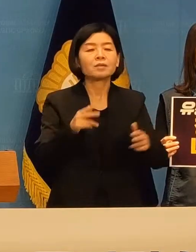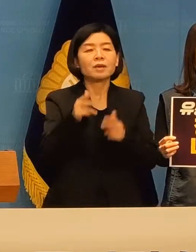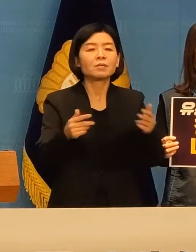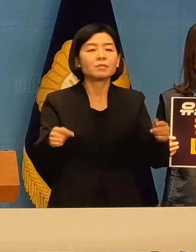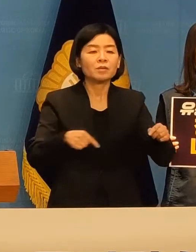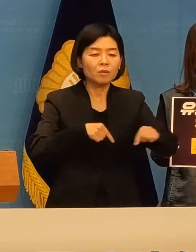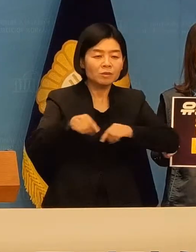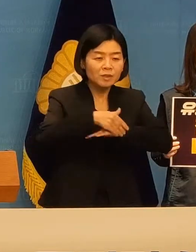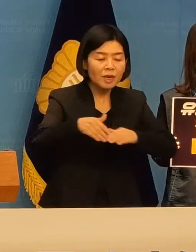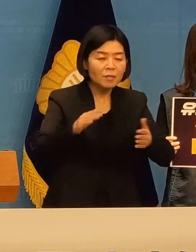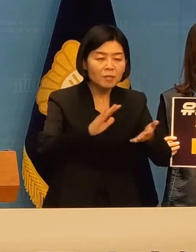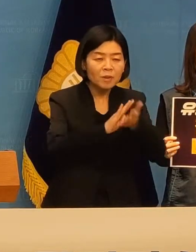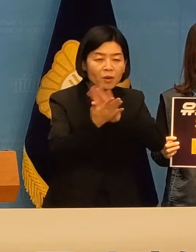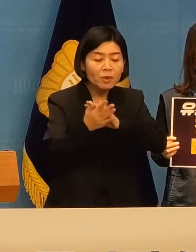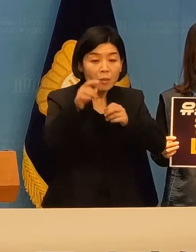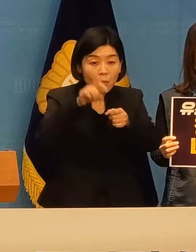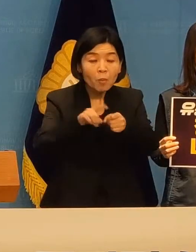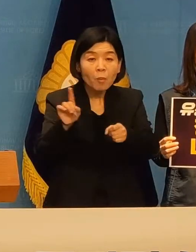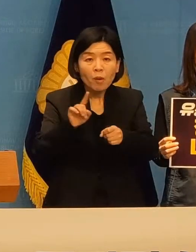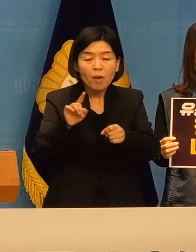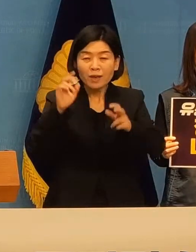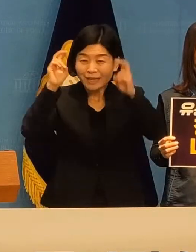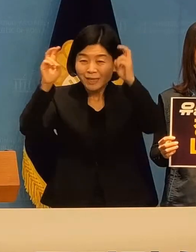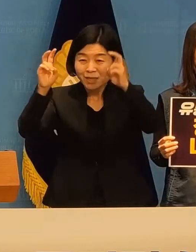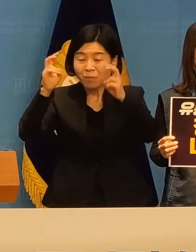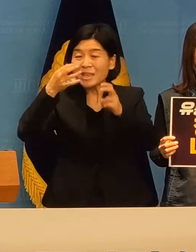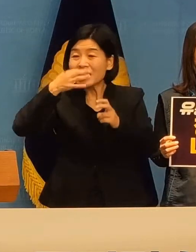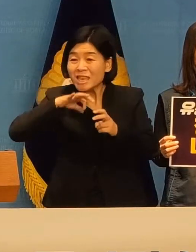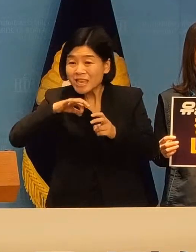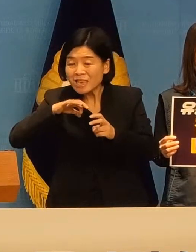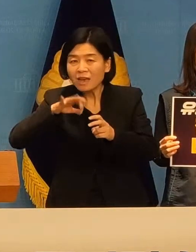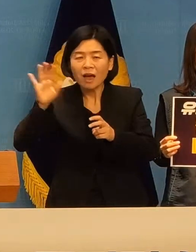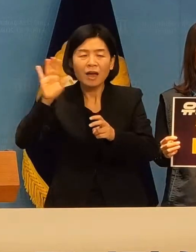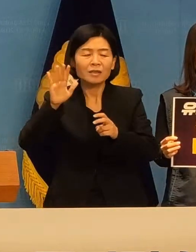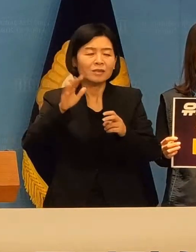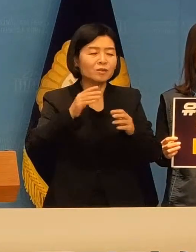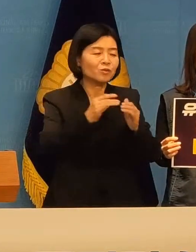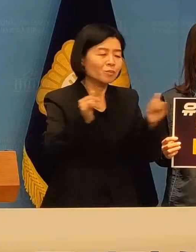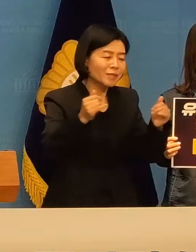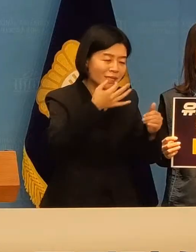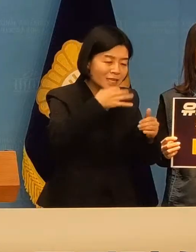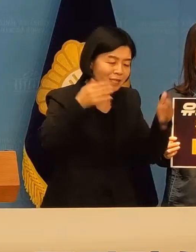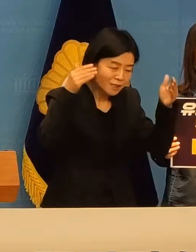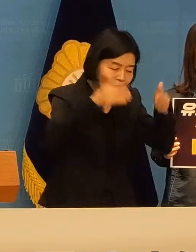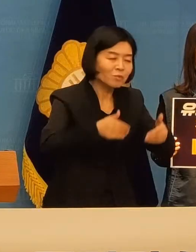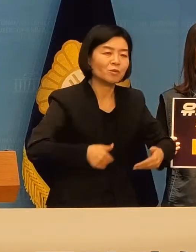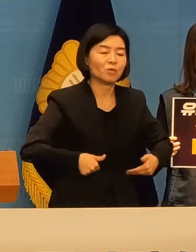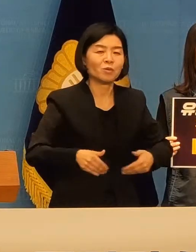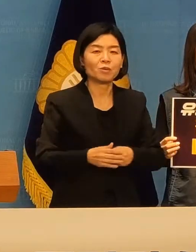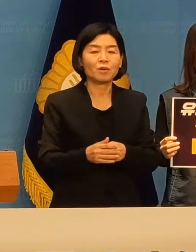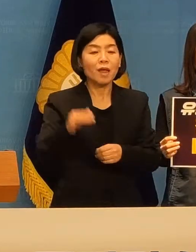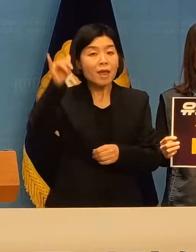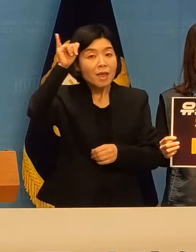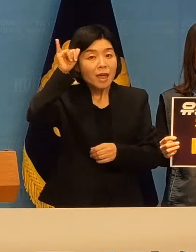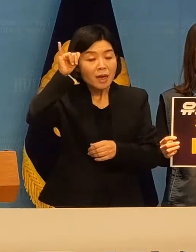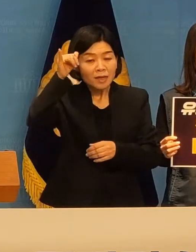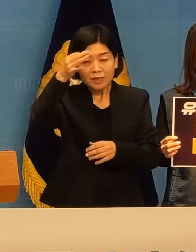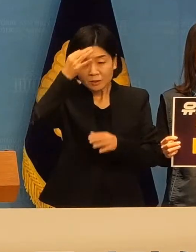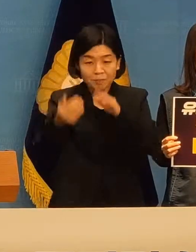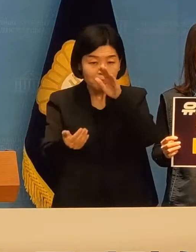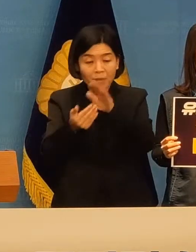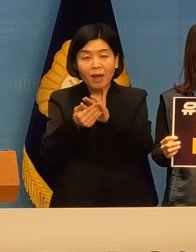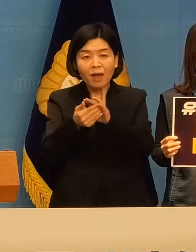목표는 기업의 이익이 아니라 국민의 이익이 되어야 합니다. AI 첨단 기술에 대한 투자